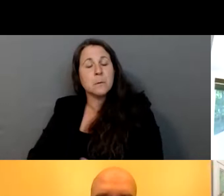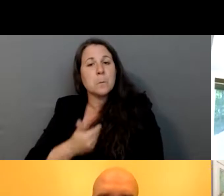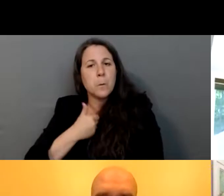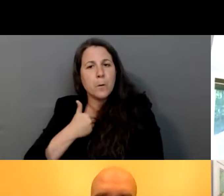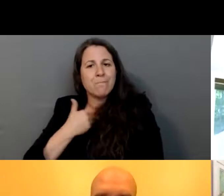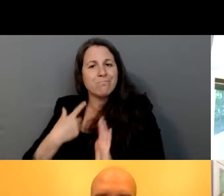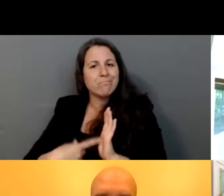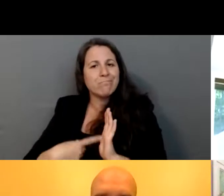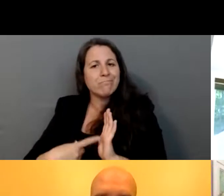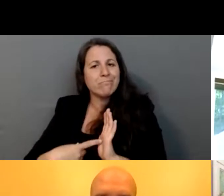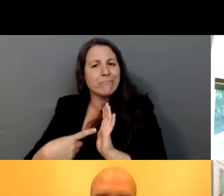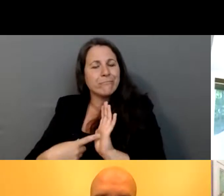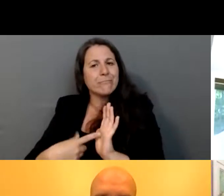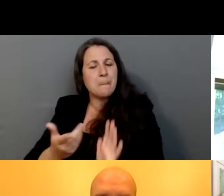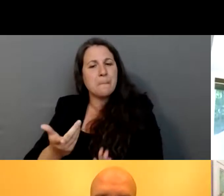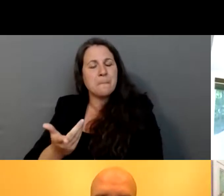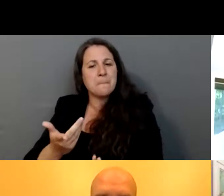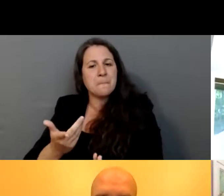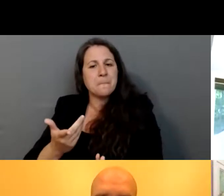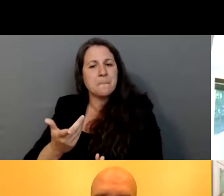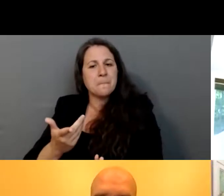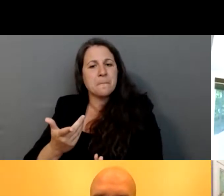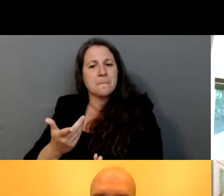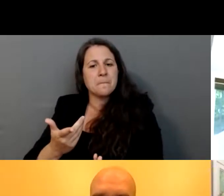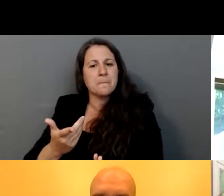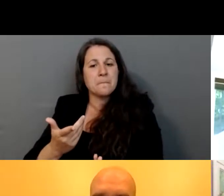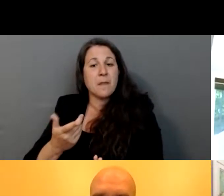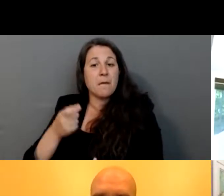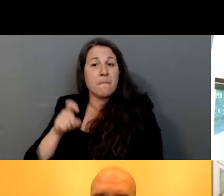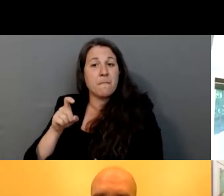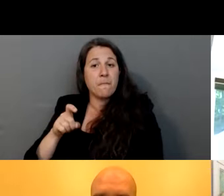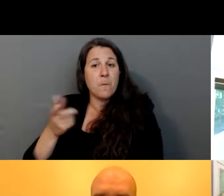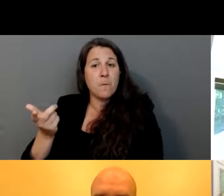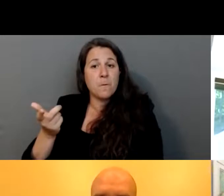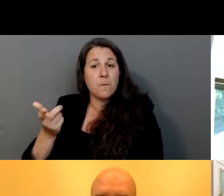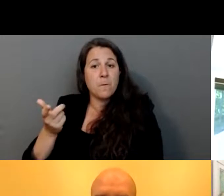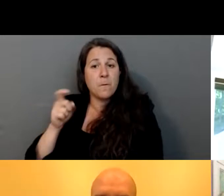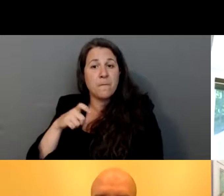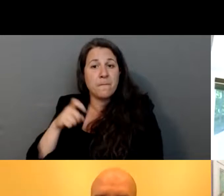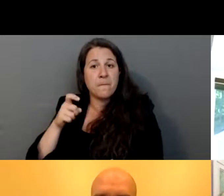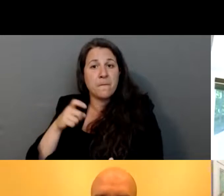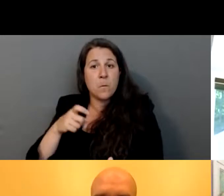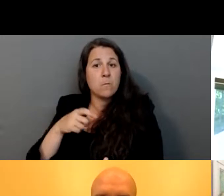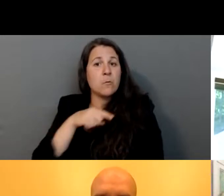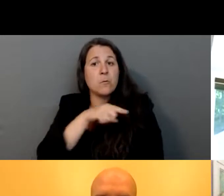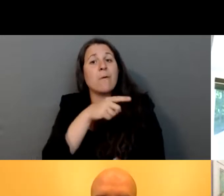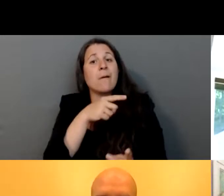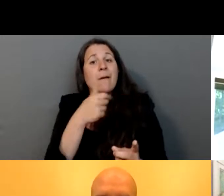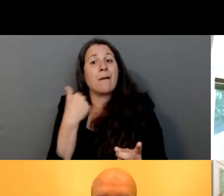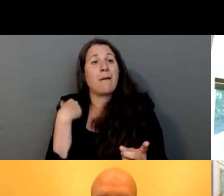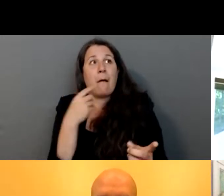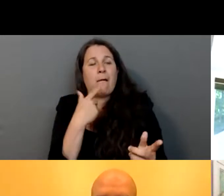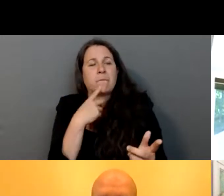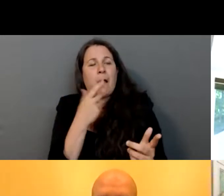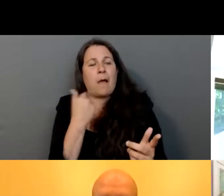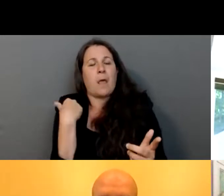beaucoup, donc, de la nécessité, c'est ça, d'intégrer ce que vous avez extrêmement bien expliqué,